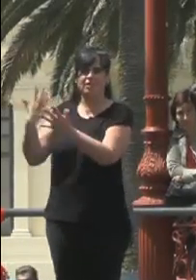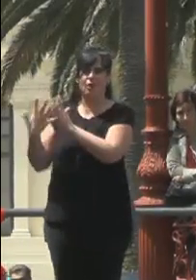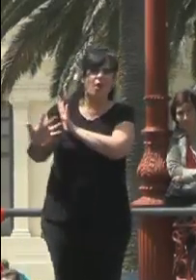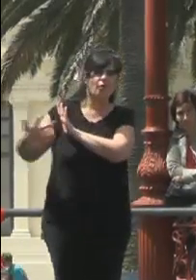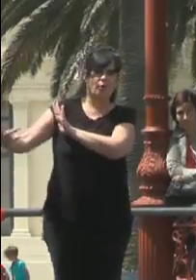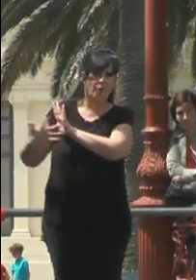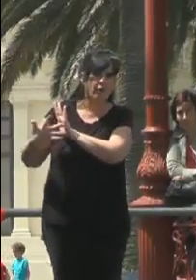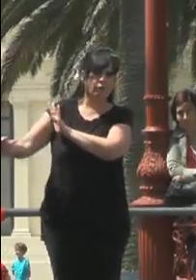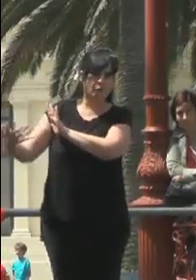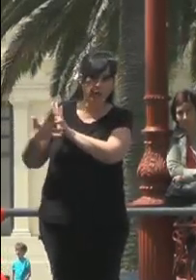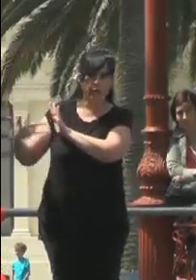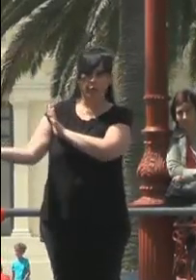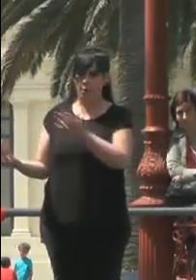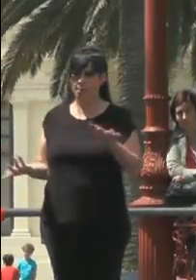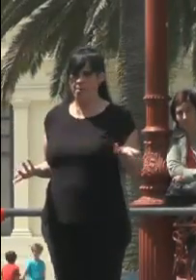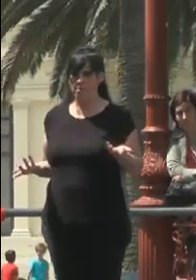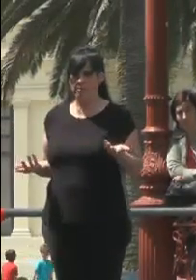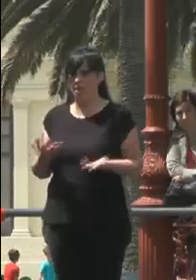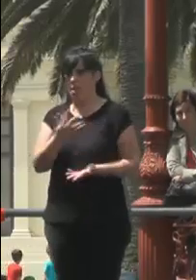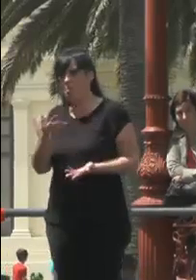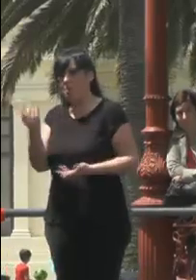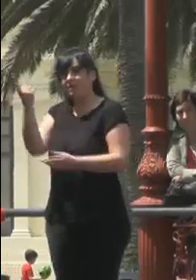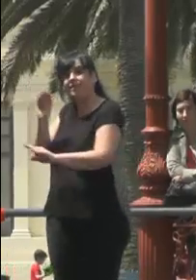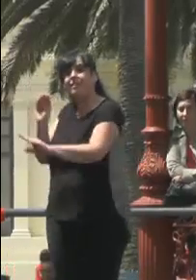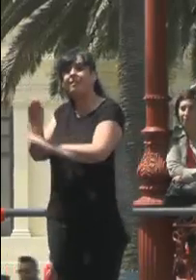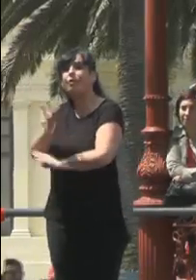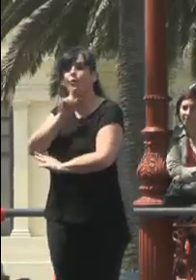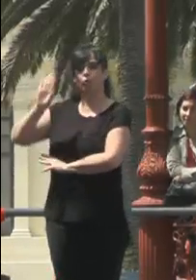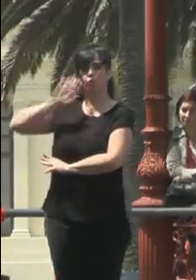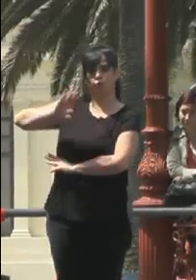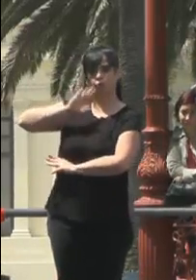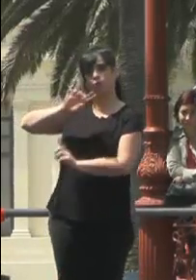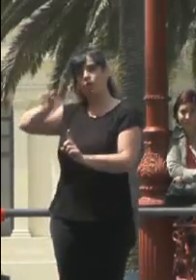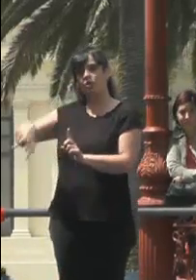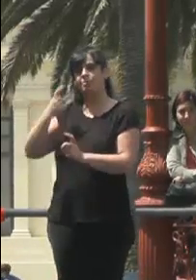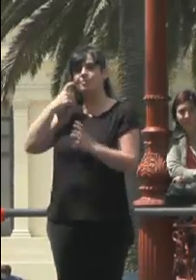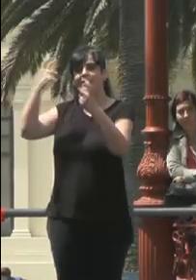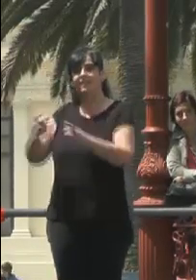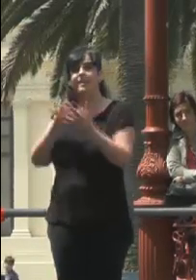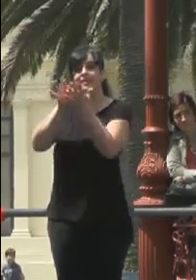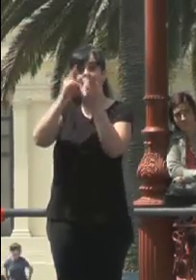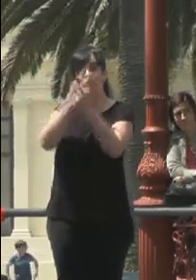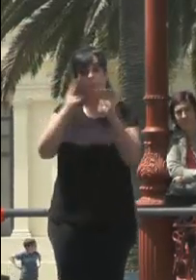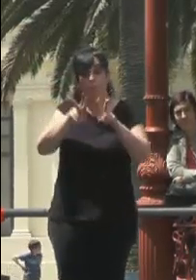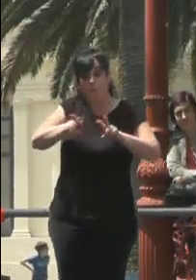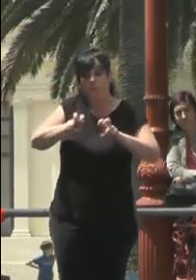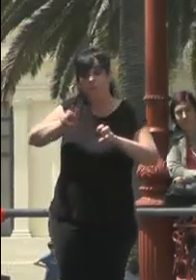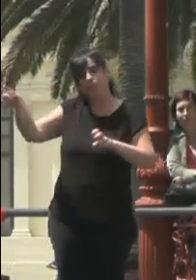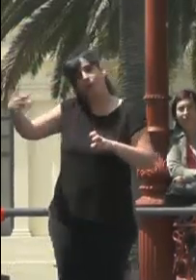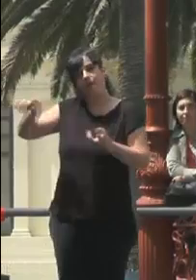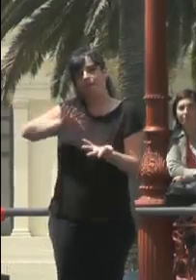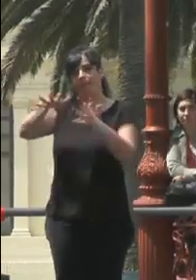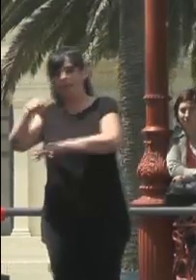anos saqueando, financiándose irregularmente para despois privatizar servizos públicos, para